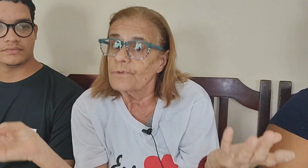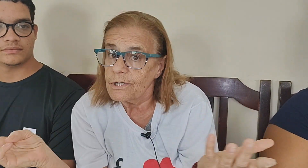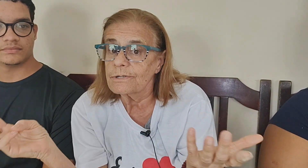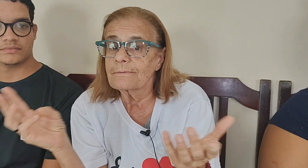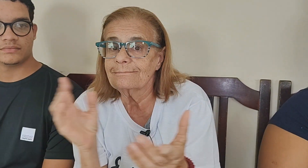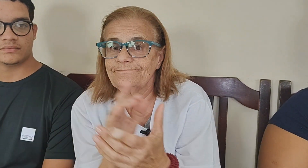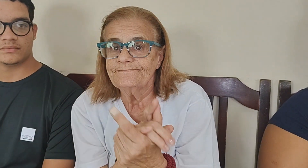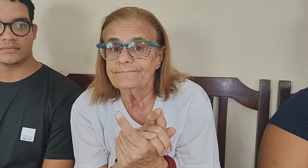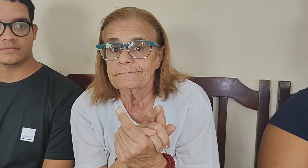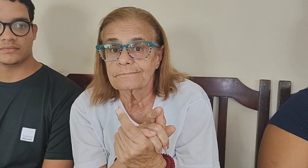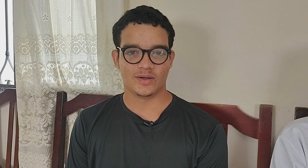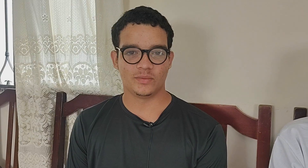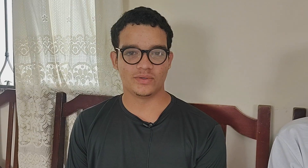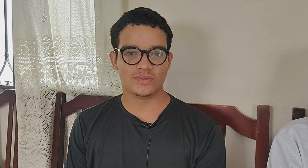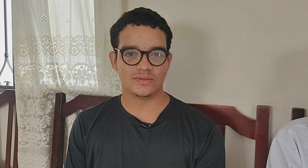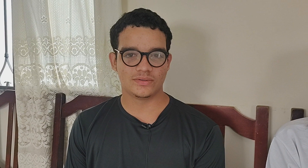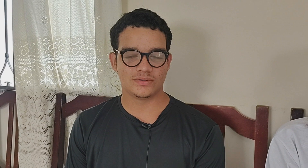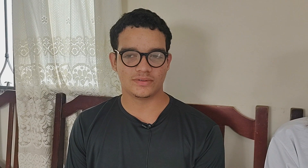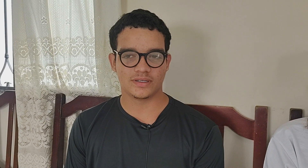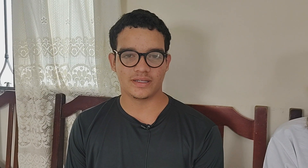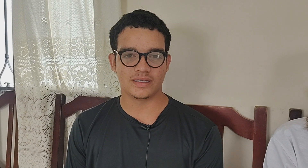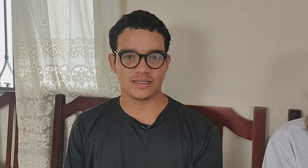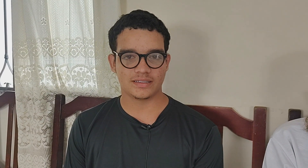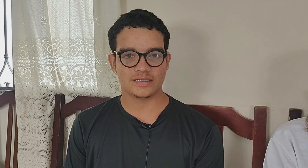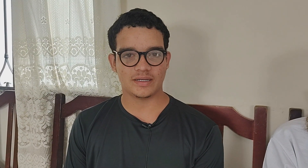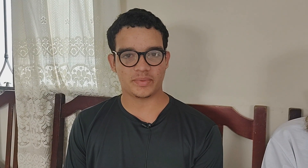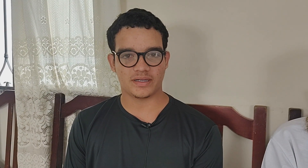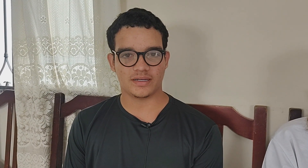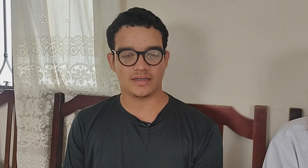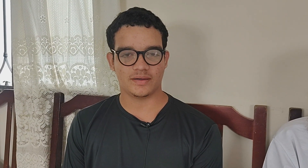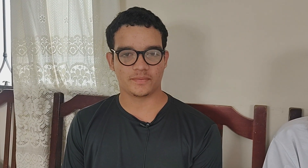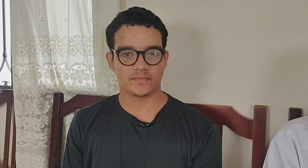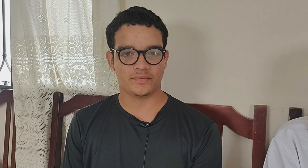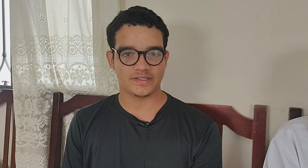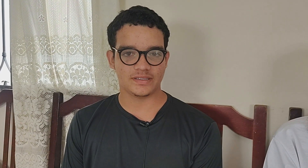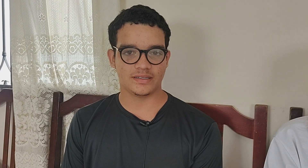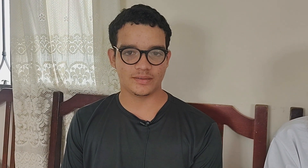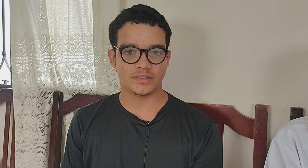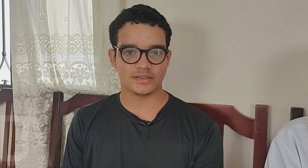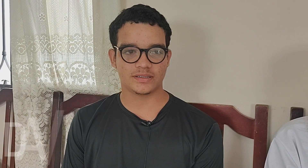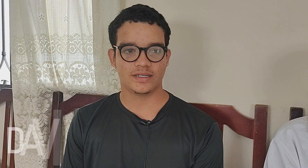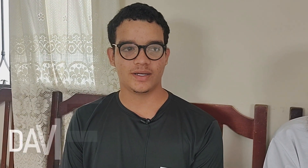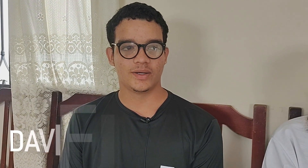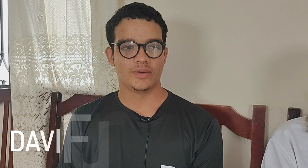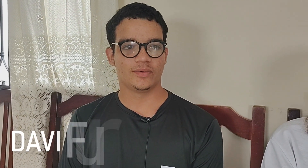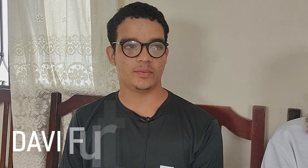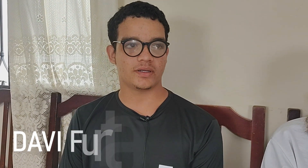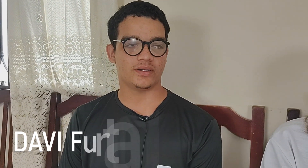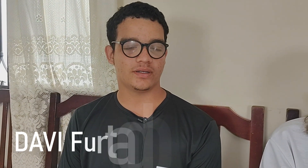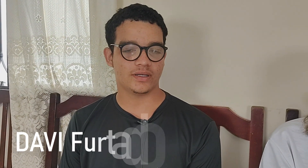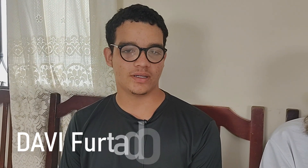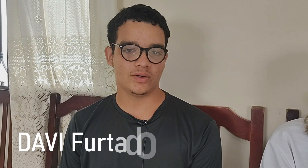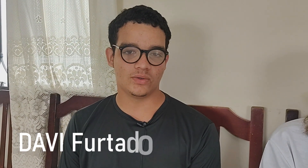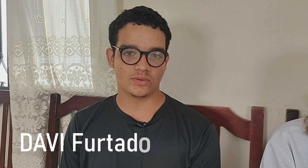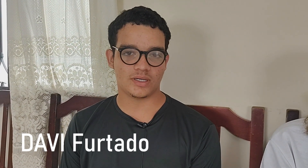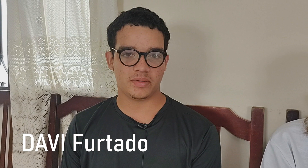3. O meu interesse, né, para fazer Libras foi porque eu